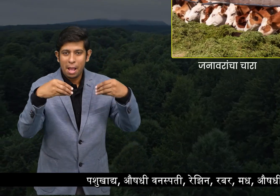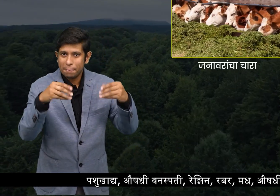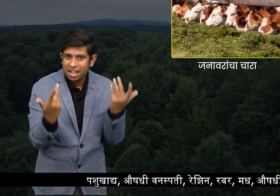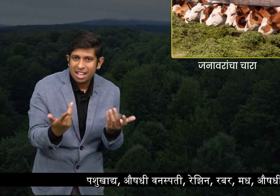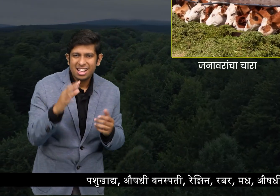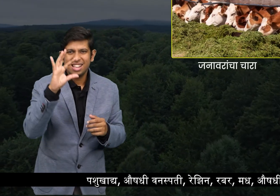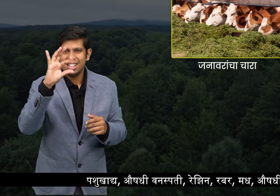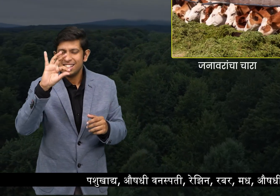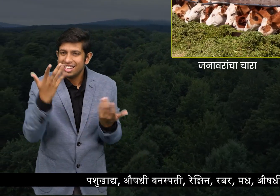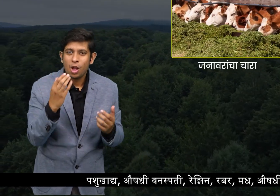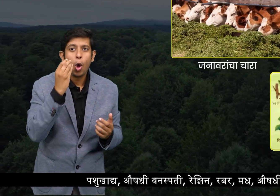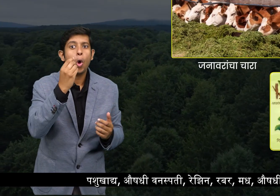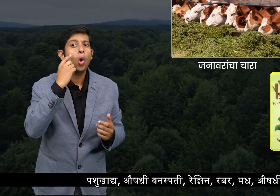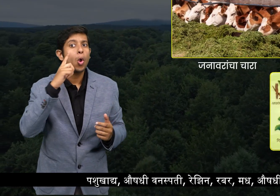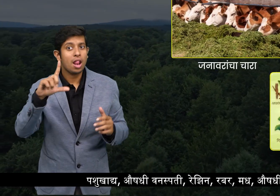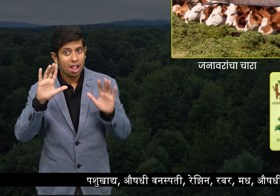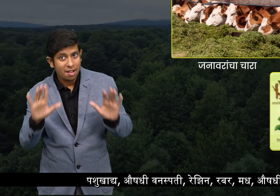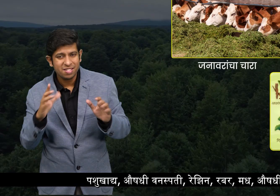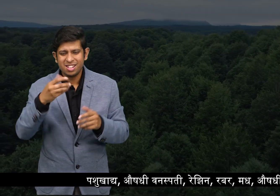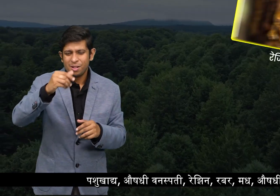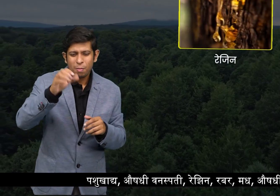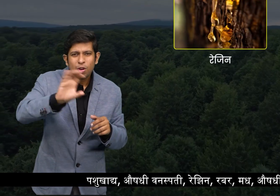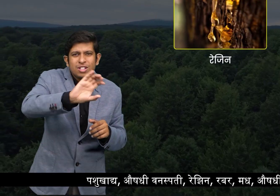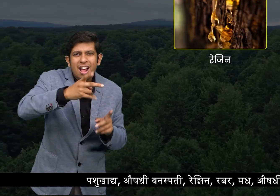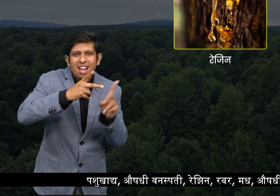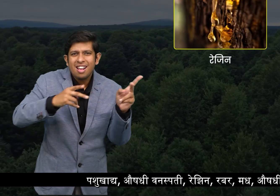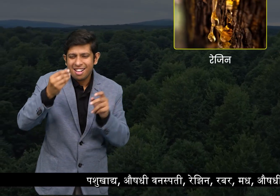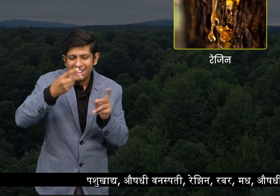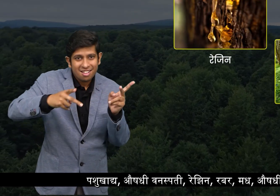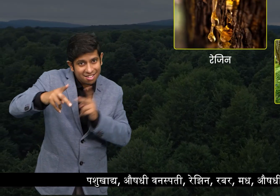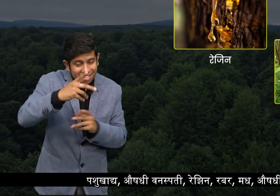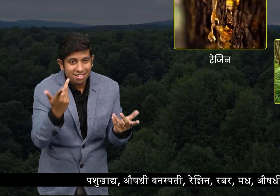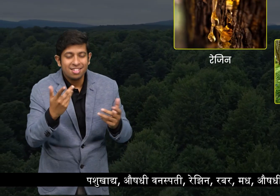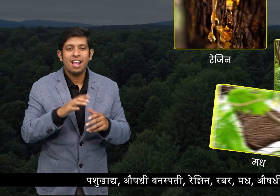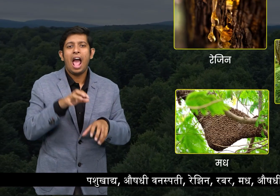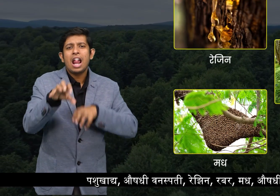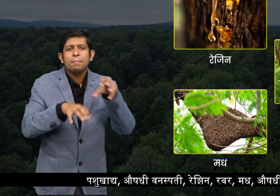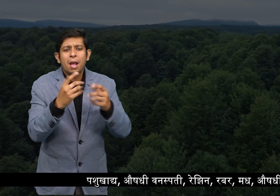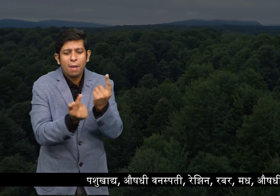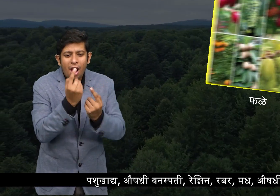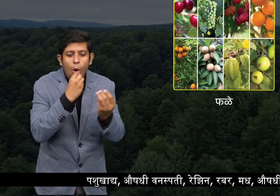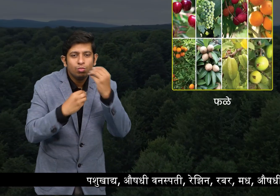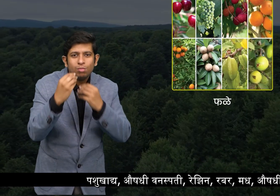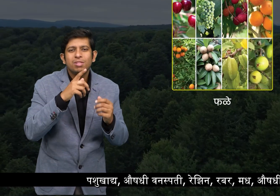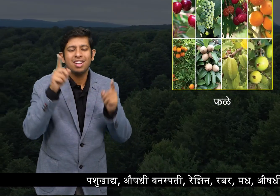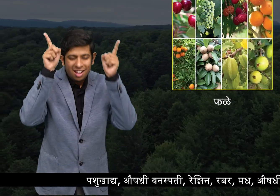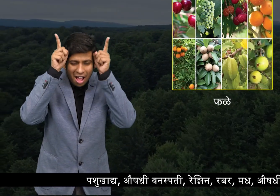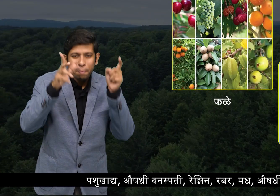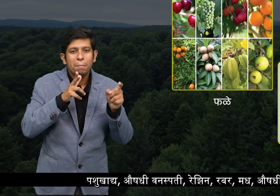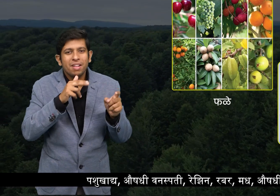पशुखाद्य, औषधी वनस्पती, रेझिन, रबर, मध, औषधी वनस्पती,